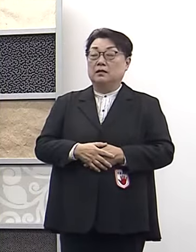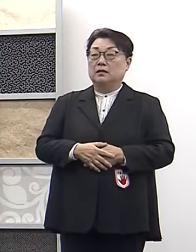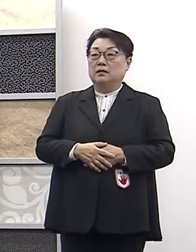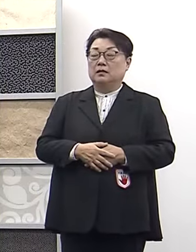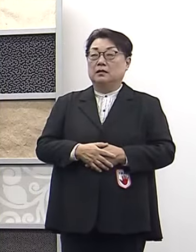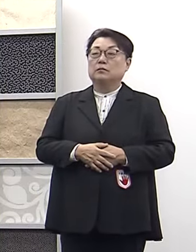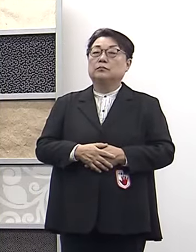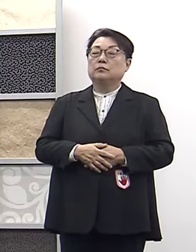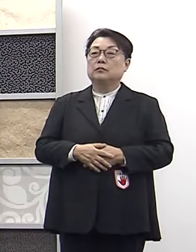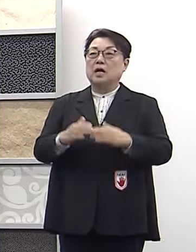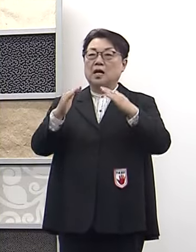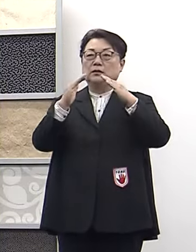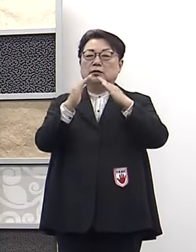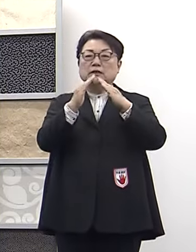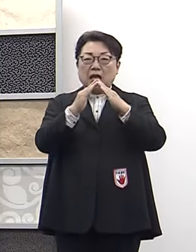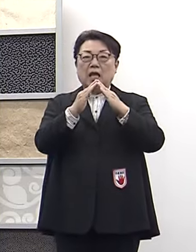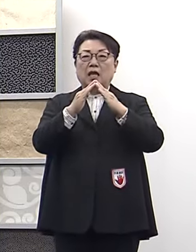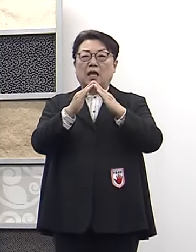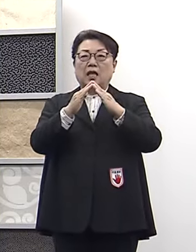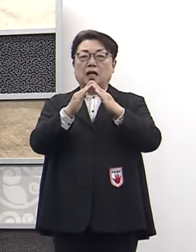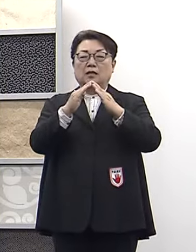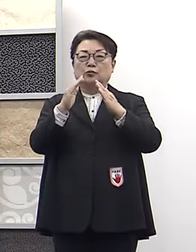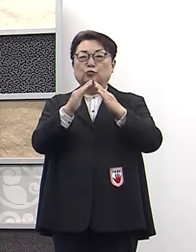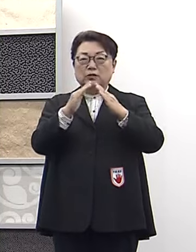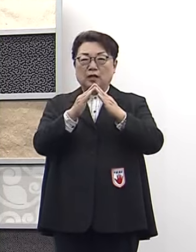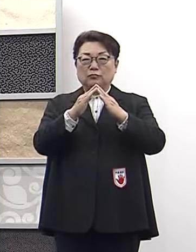住宅環境とその、